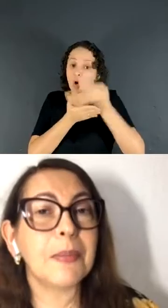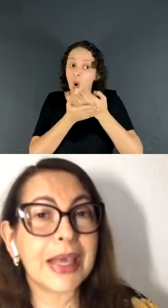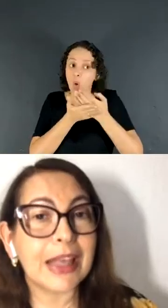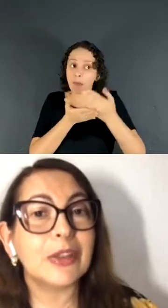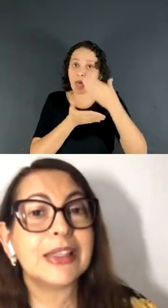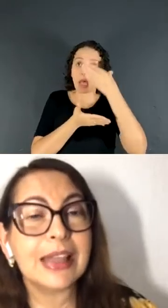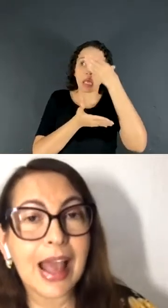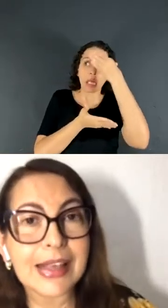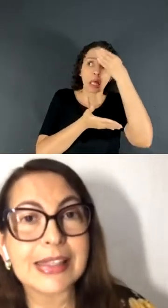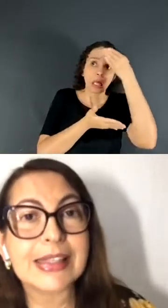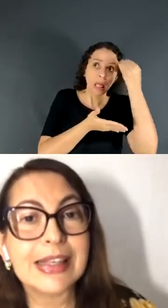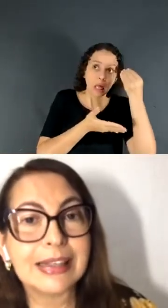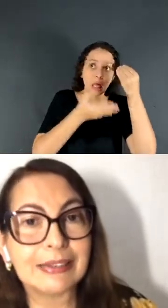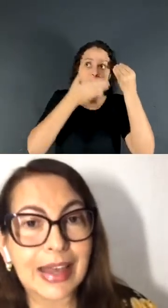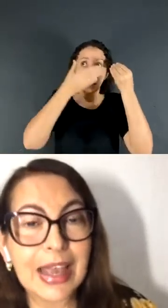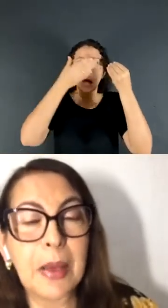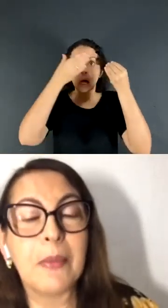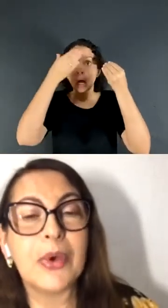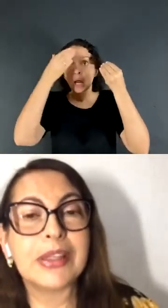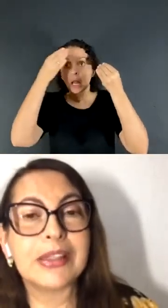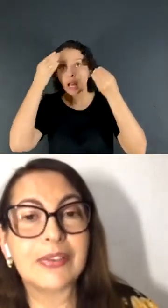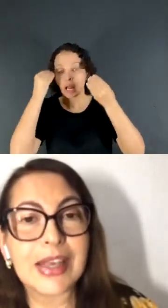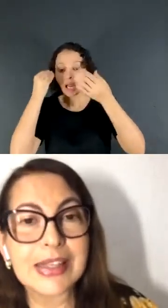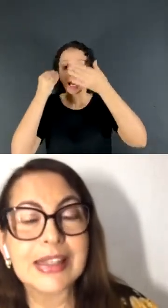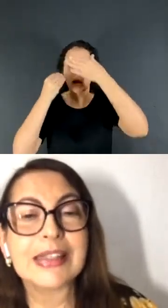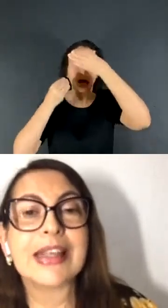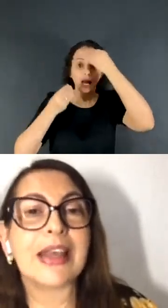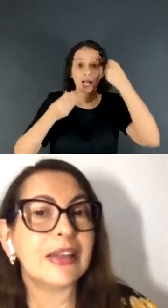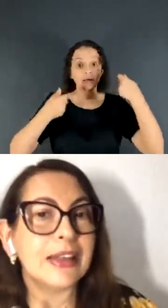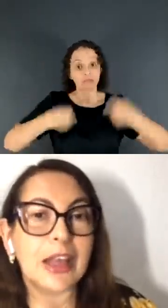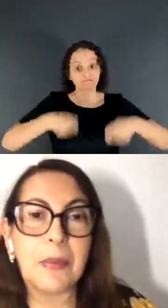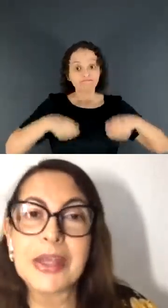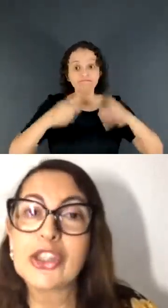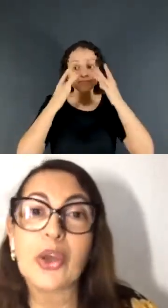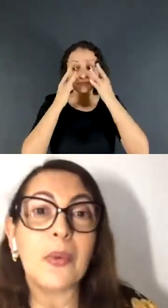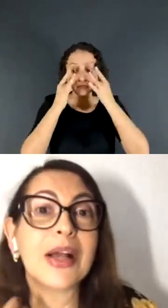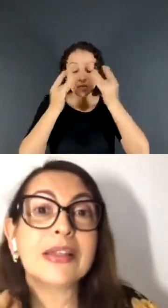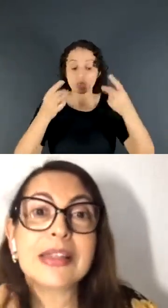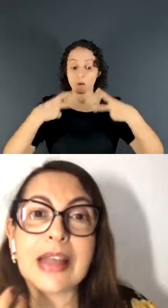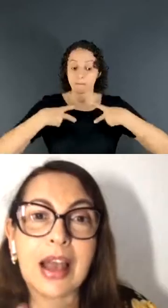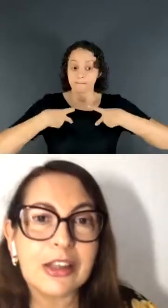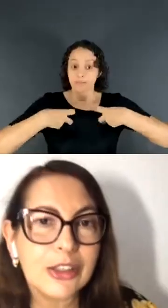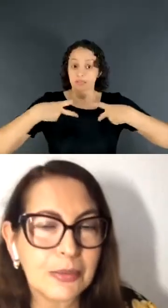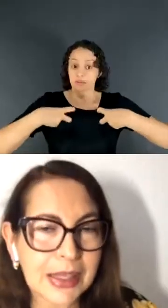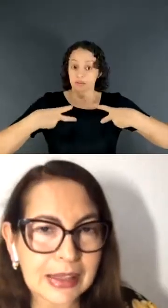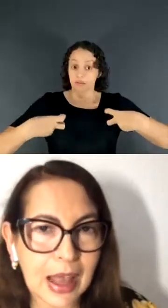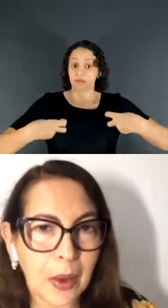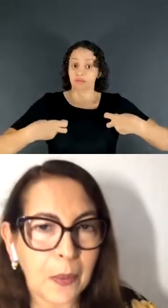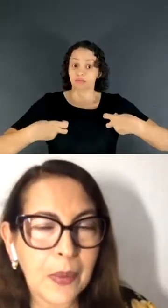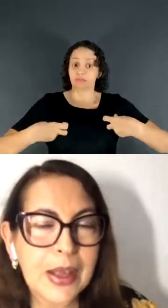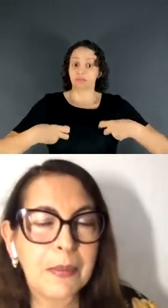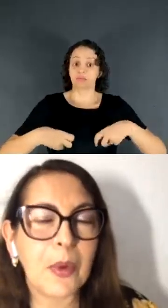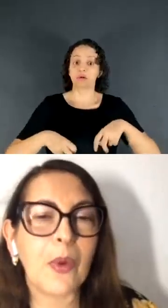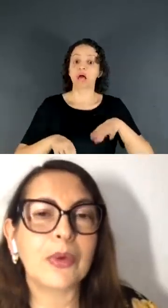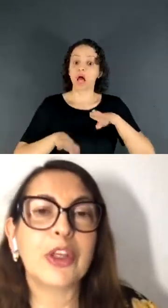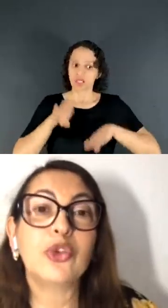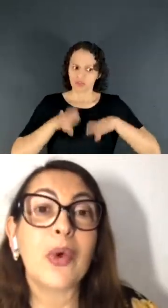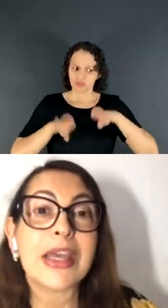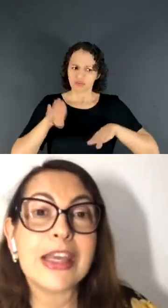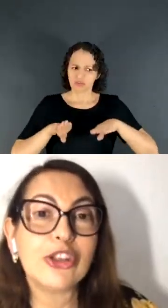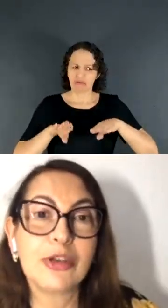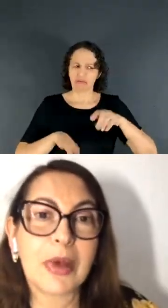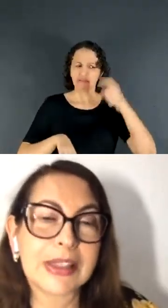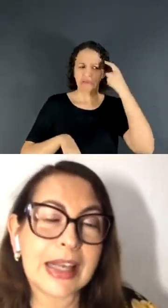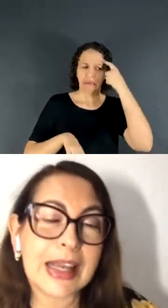começa com pequenos sinais, né? Muitas vezes é realmente só um cansaço mental por conta